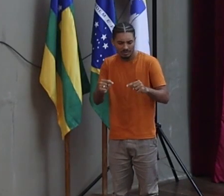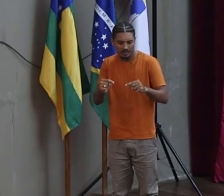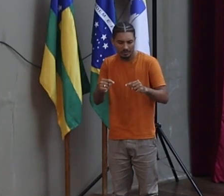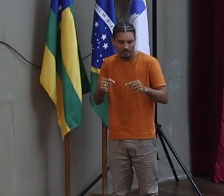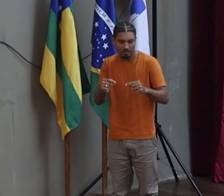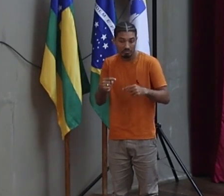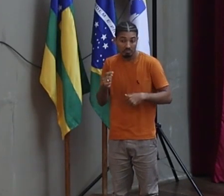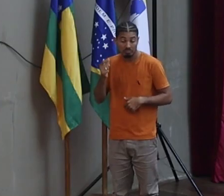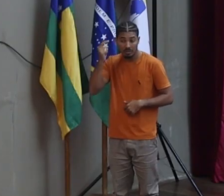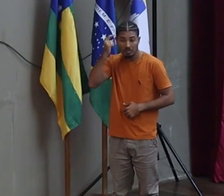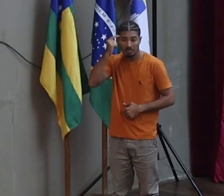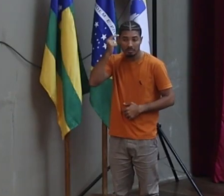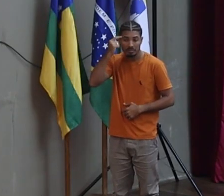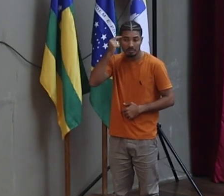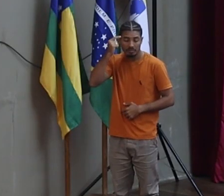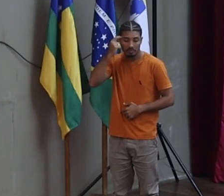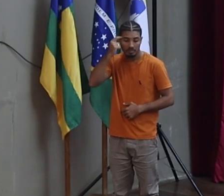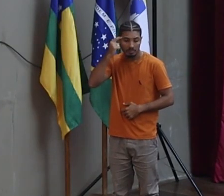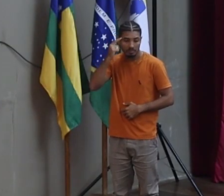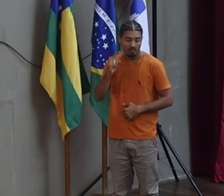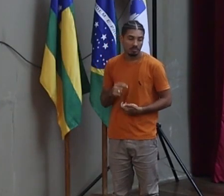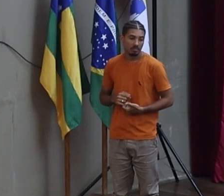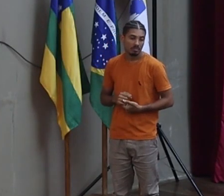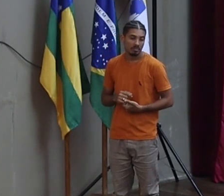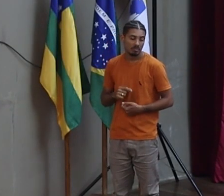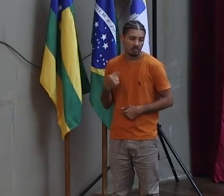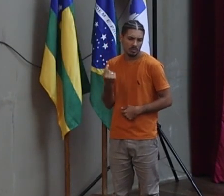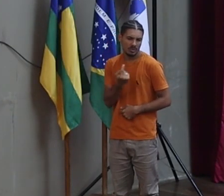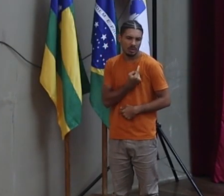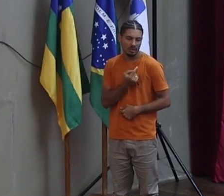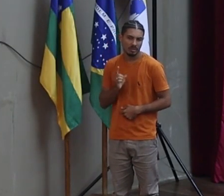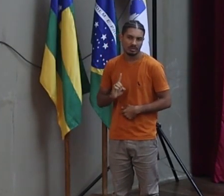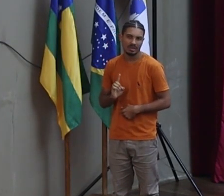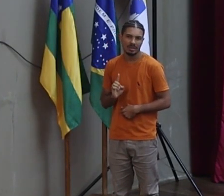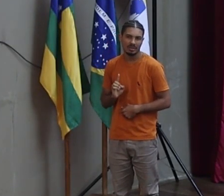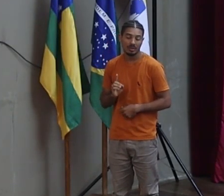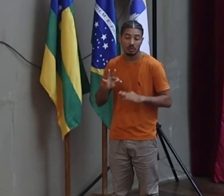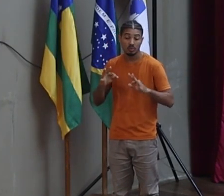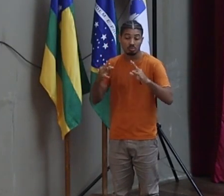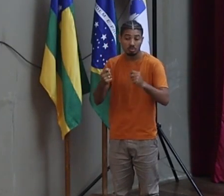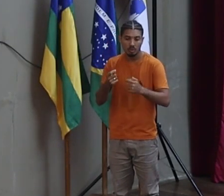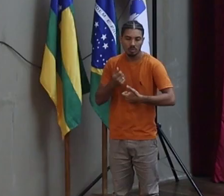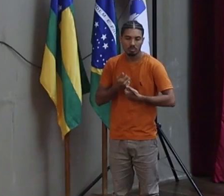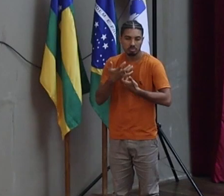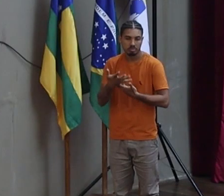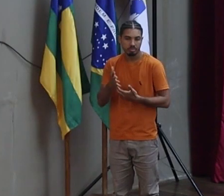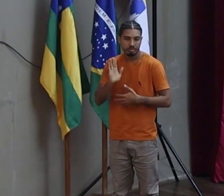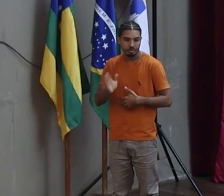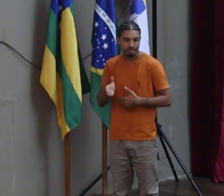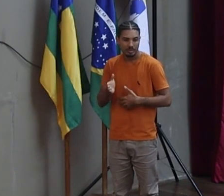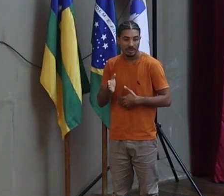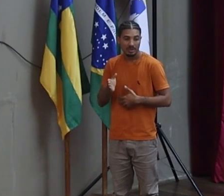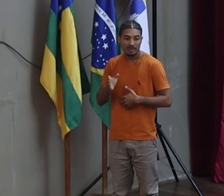que eu acho que a gente não, né? Tudo que eu vou falar agora eu já passo para a